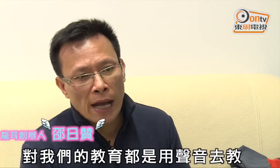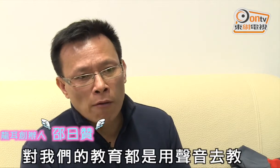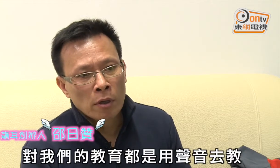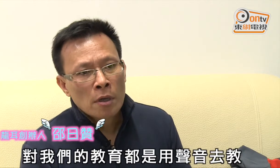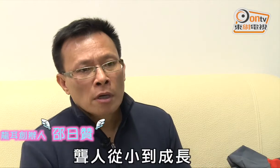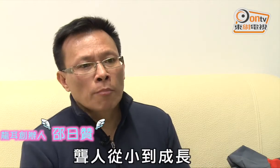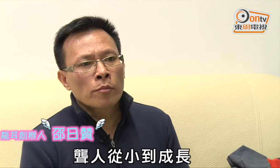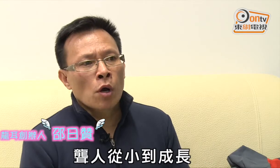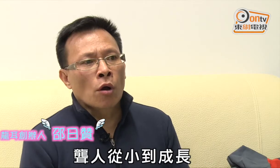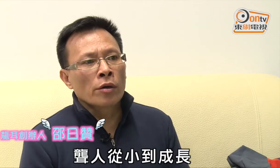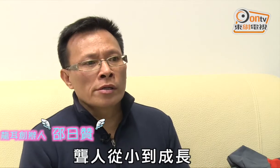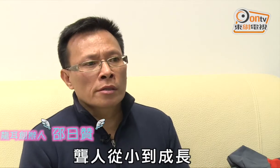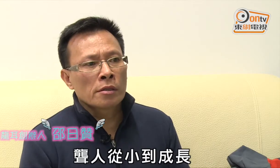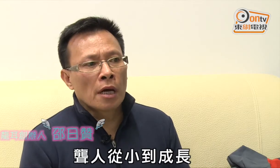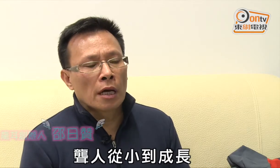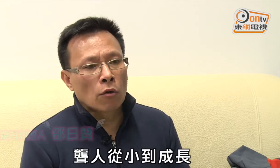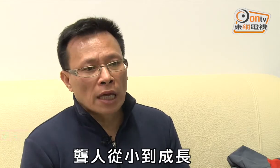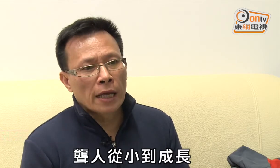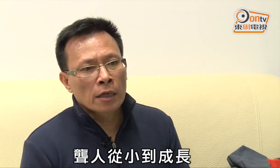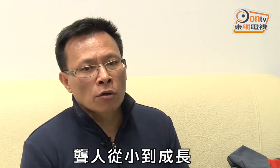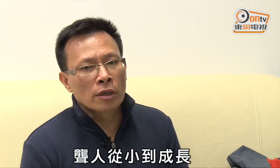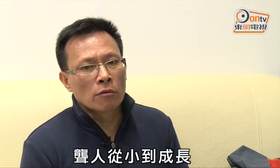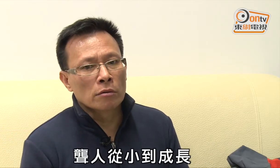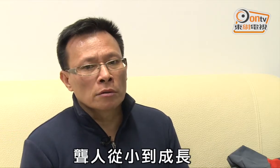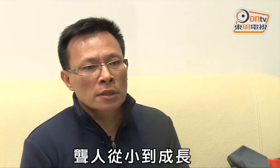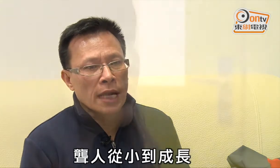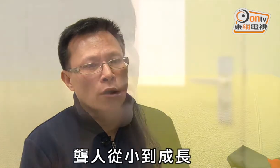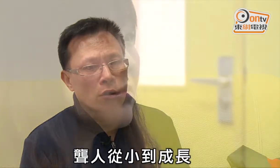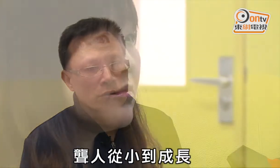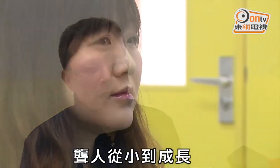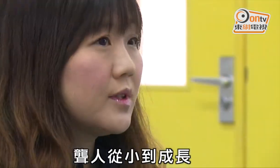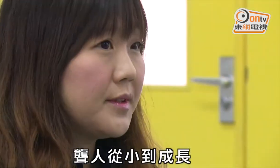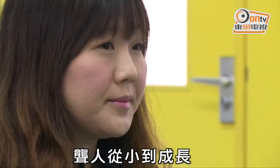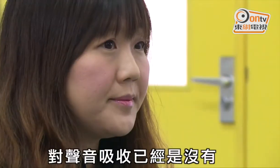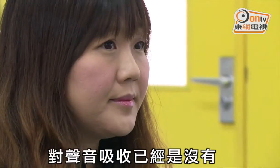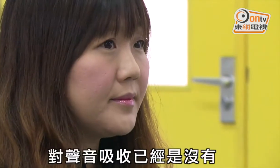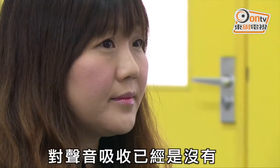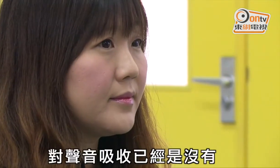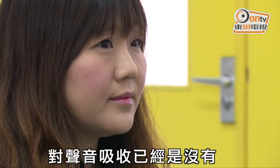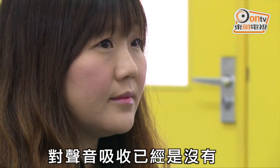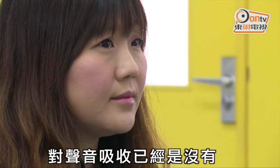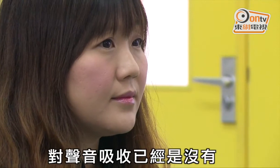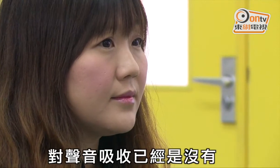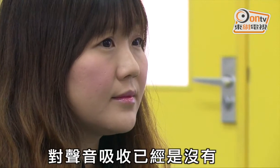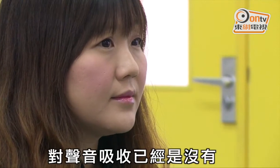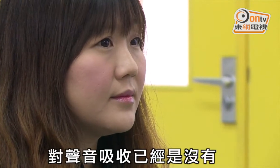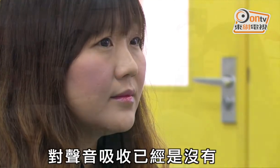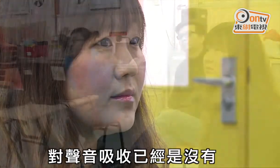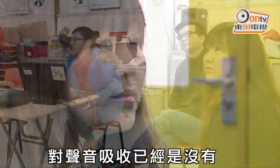教。那他聾人呢，他由小個到成長呢，對聲音的吸收已經